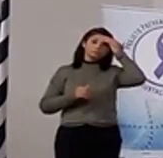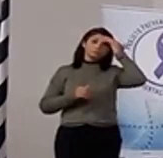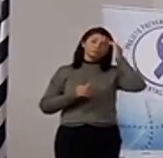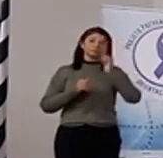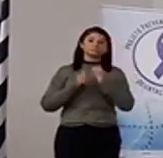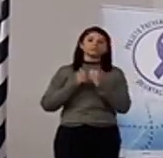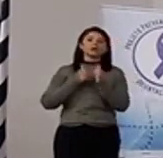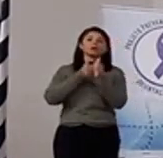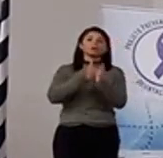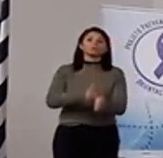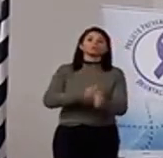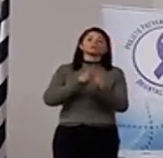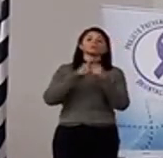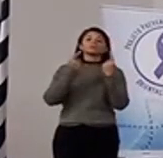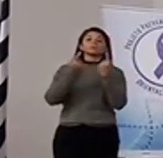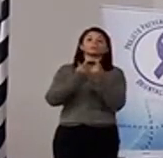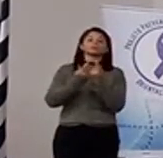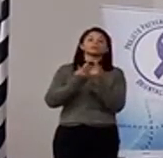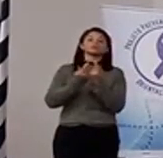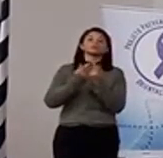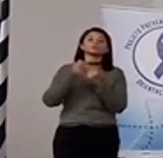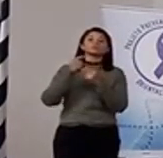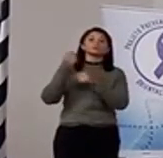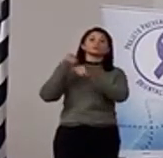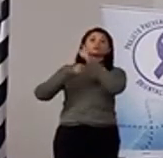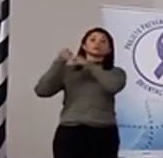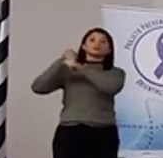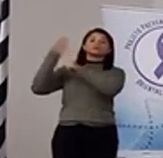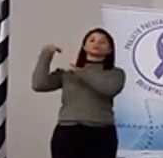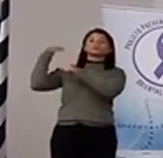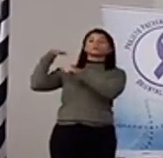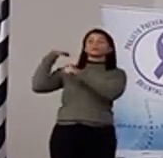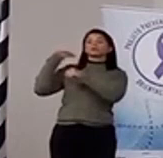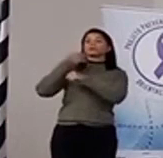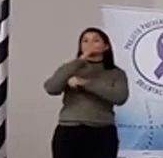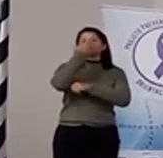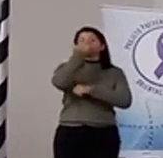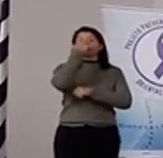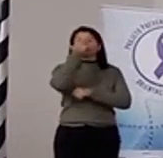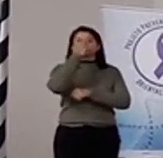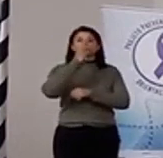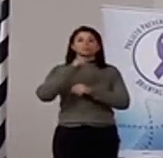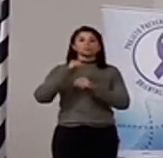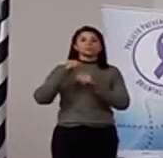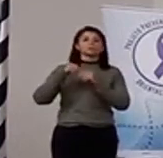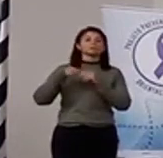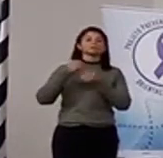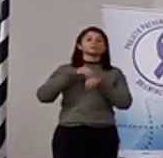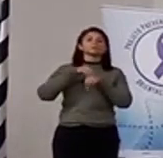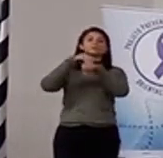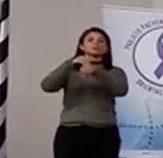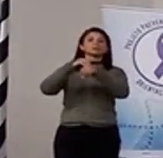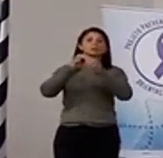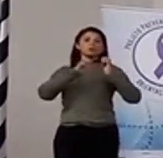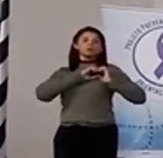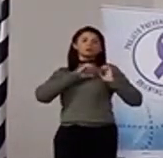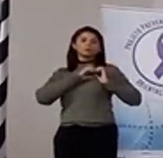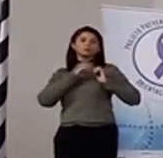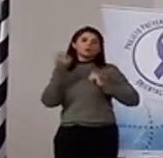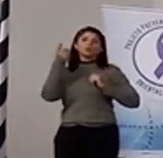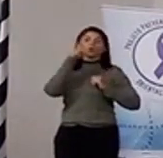passado e desde fevereiro que está tentando ser encaminhado para genética do APAI e não